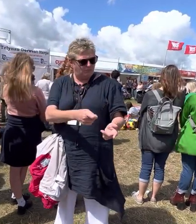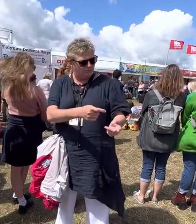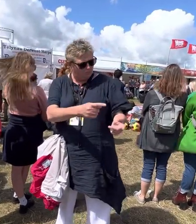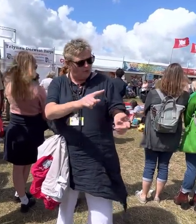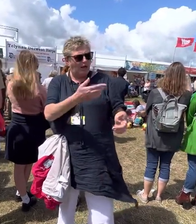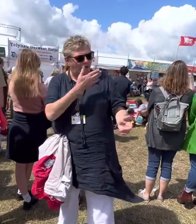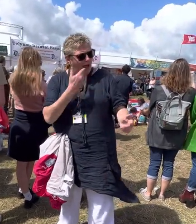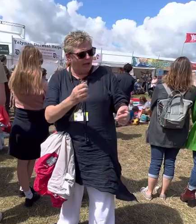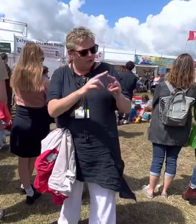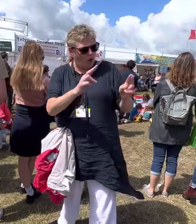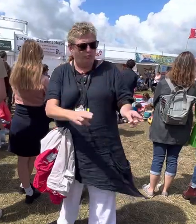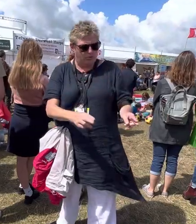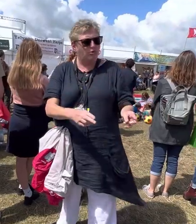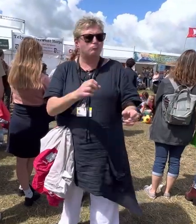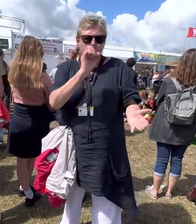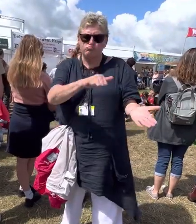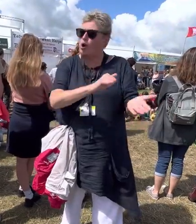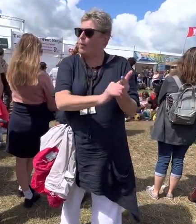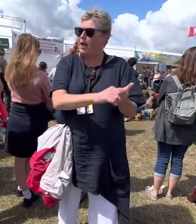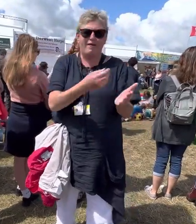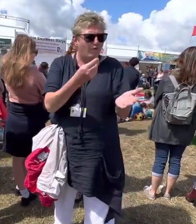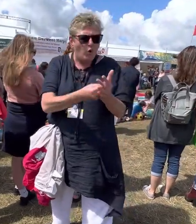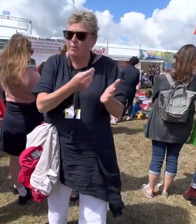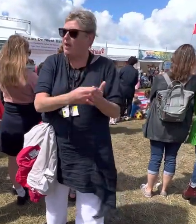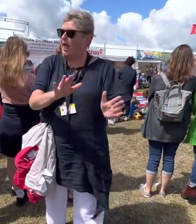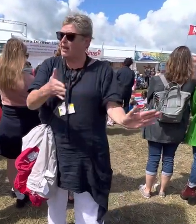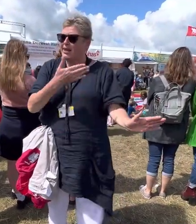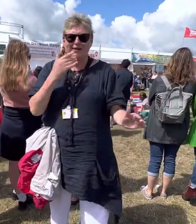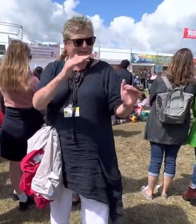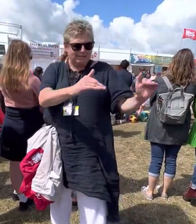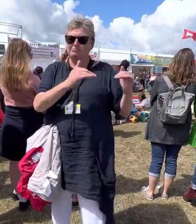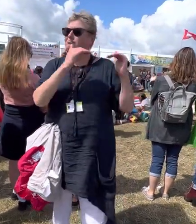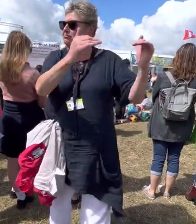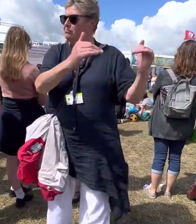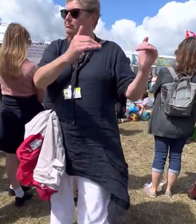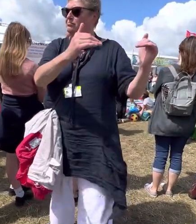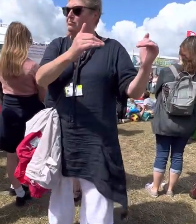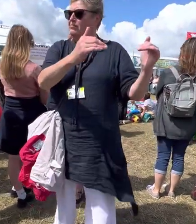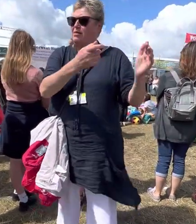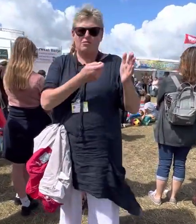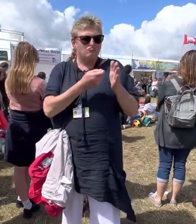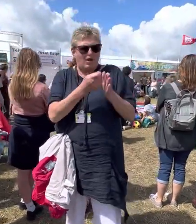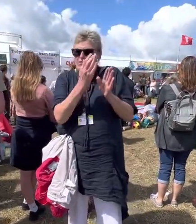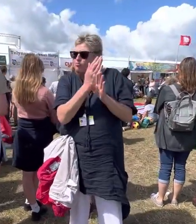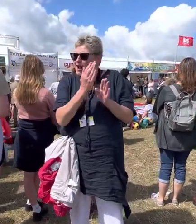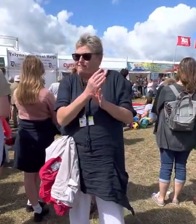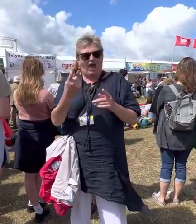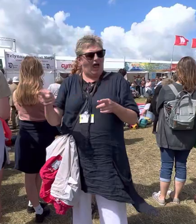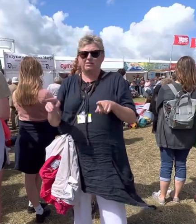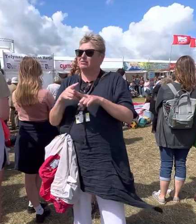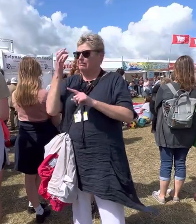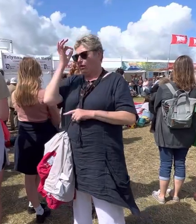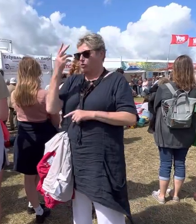cartrefi wirioneddol fforddiadwy o safon yn y sector rhentio'r prifat a'r sector tai